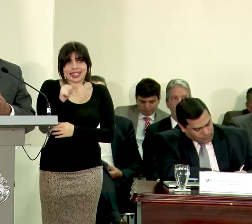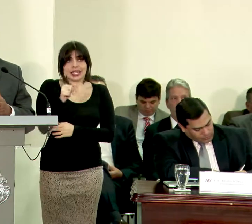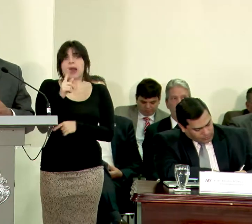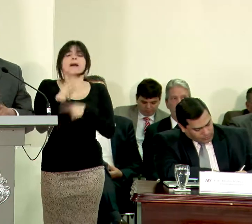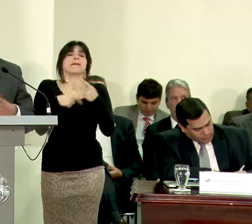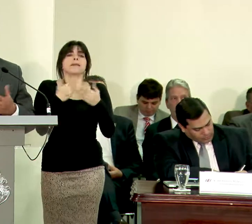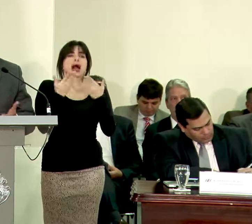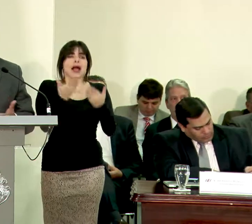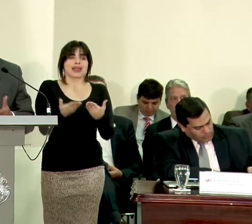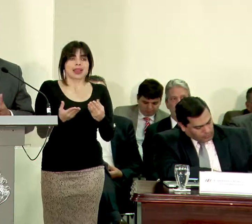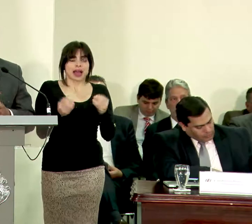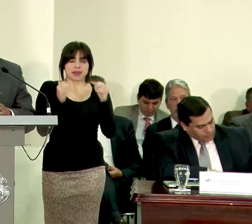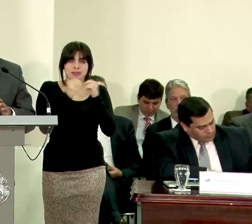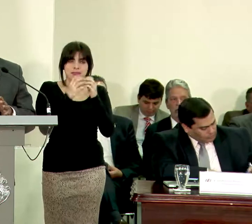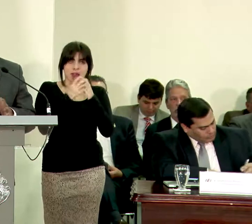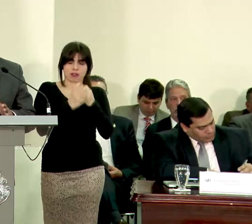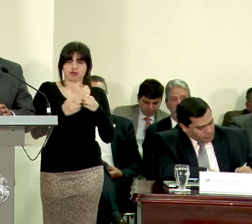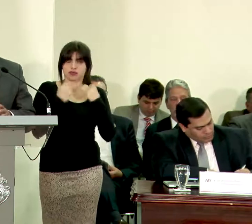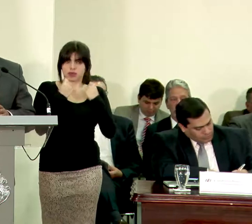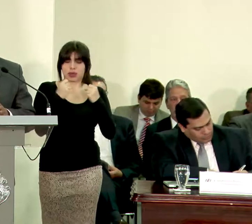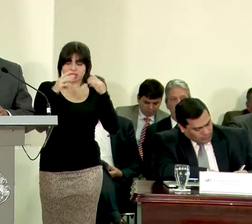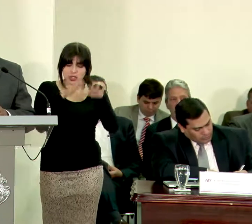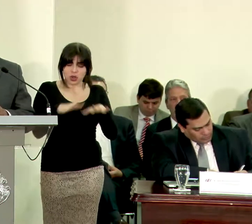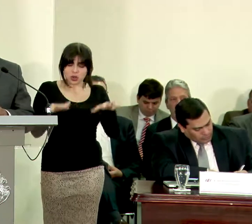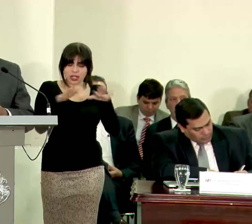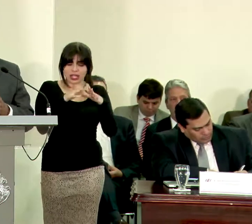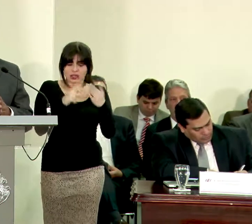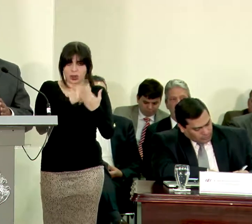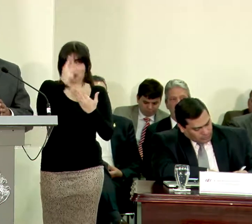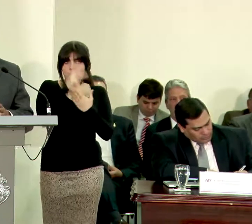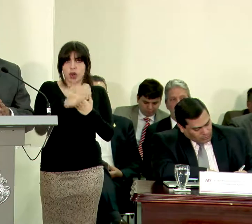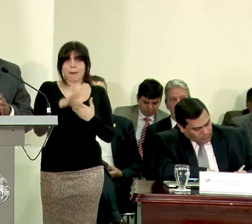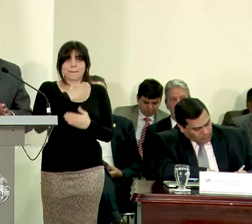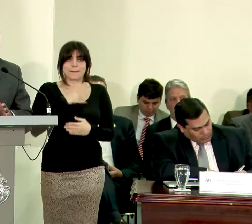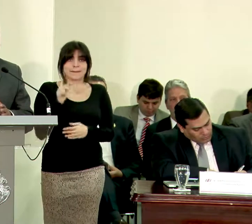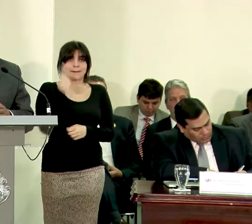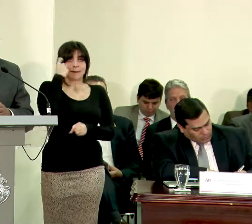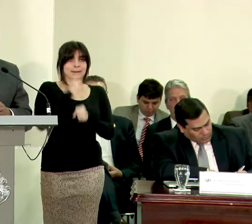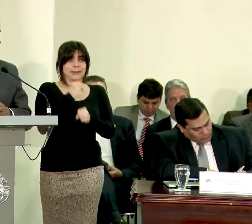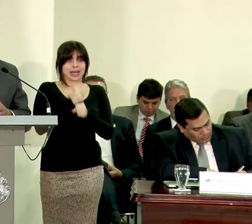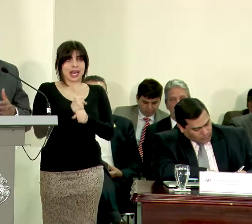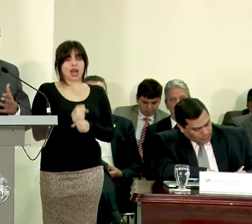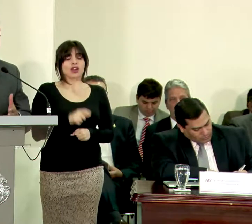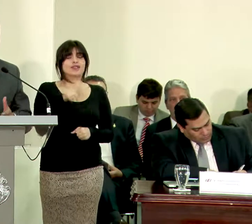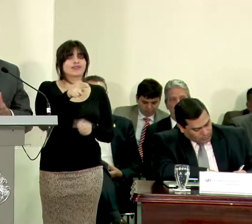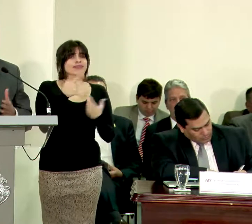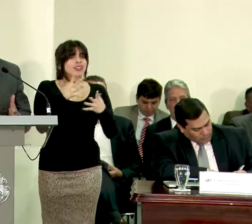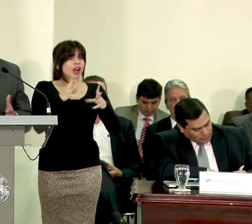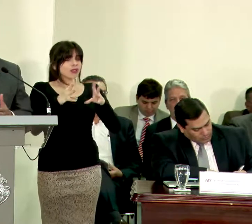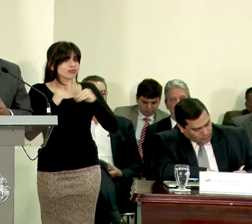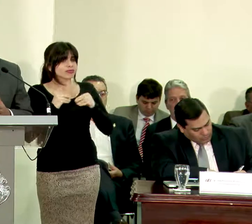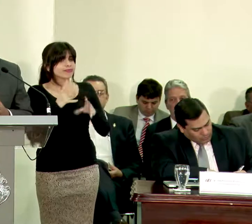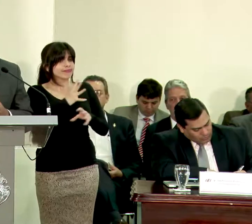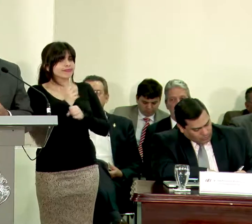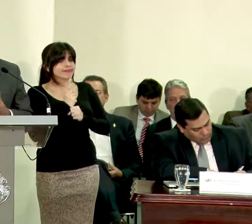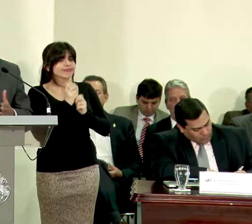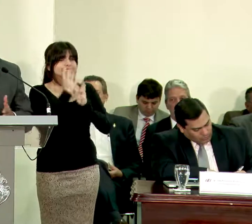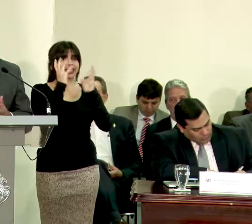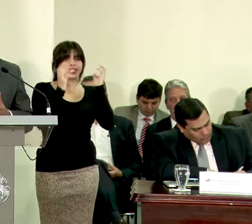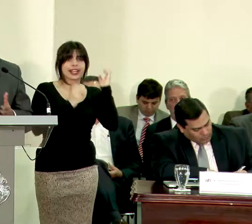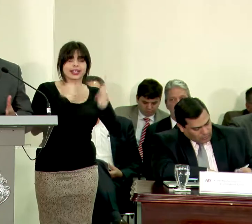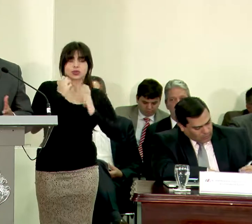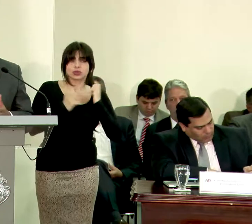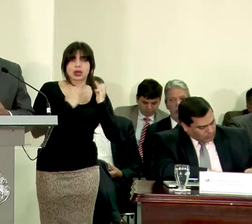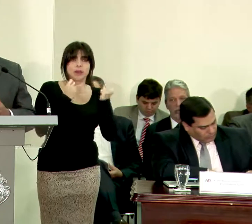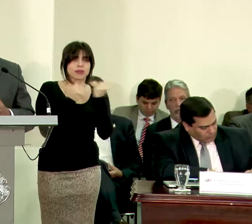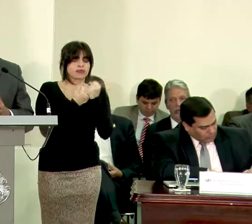vamos a darle escala en el contexto del programa Mi Primer Empleo, que ha sido acogido y recibido con un enorme